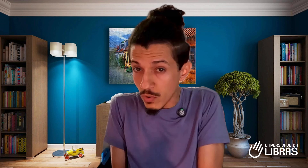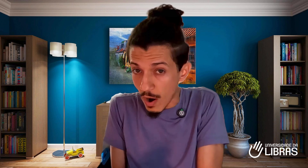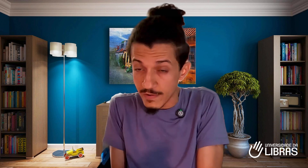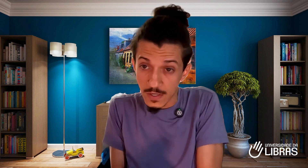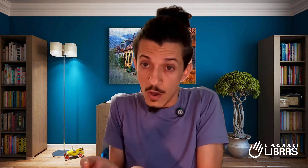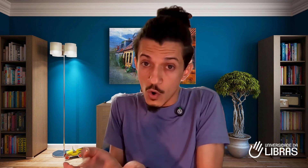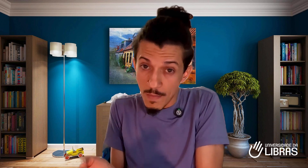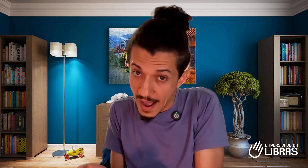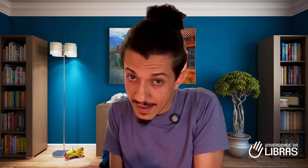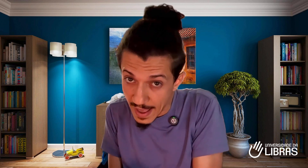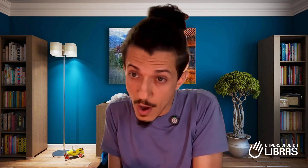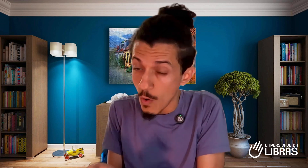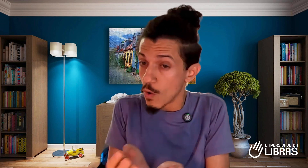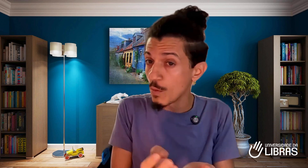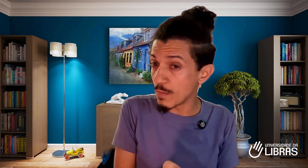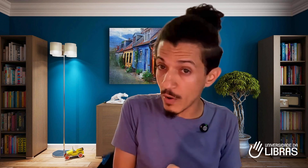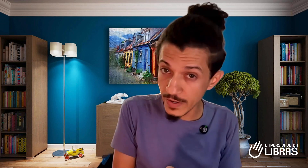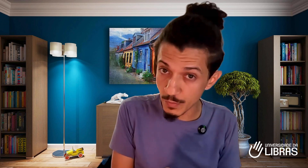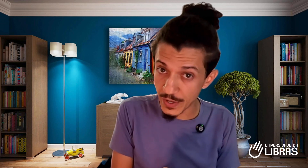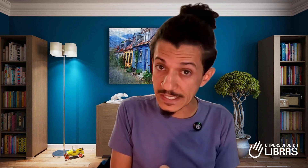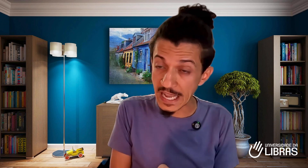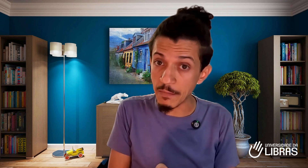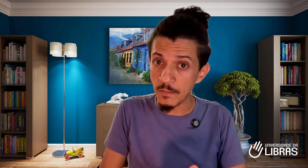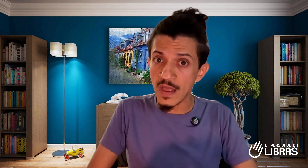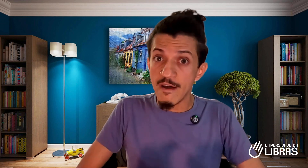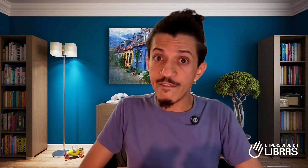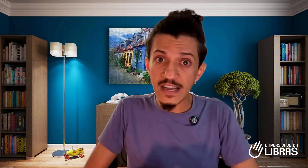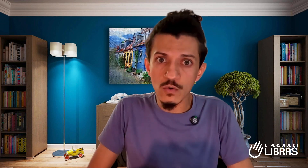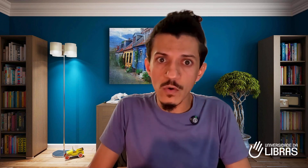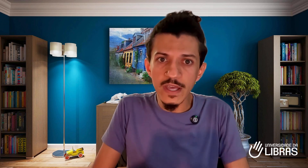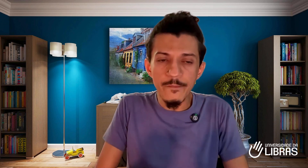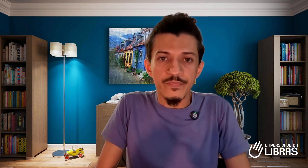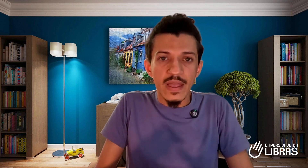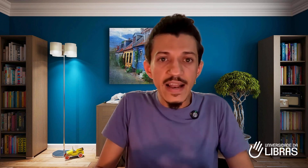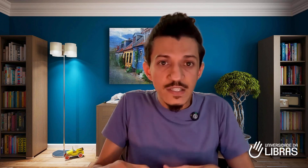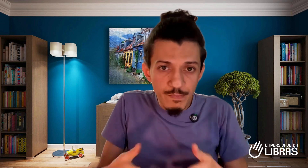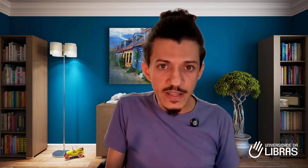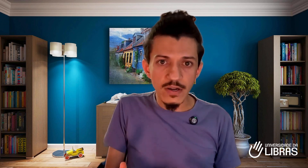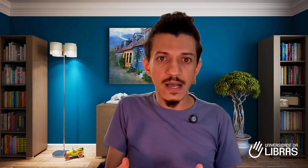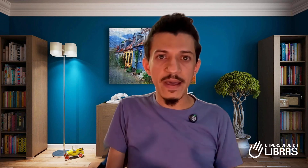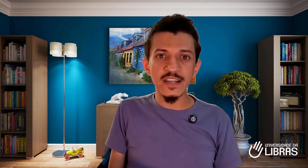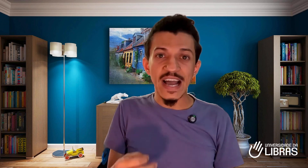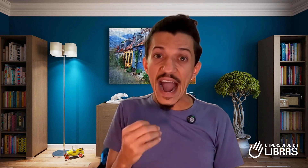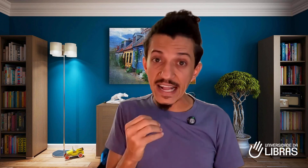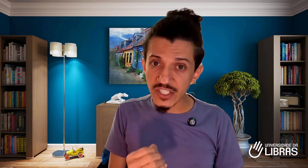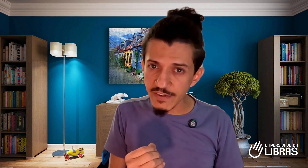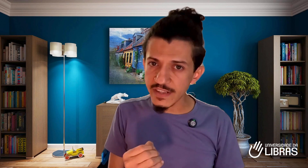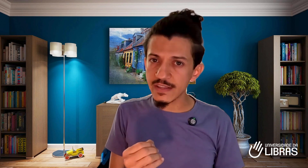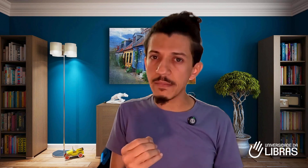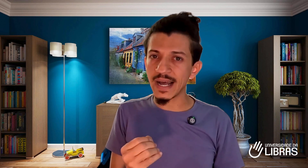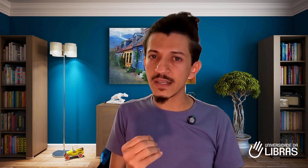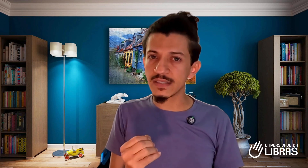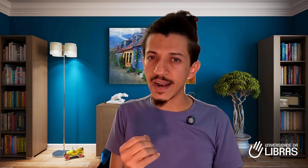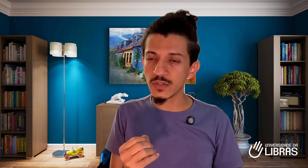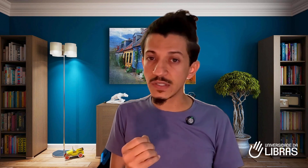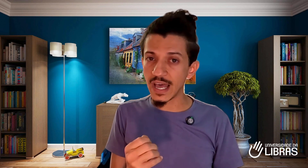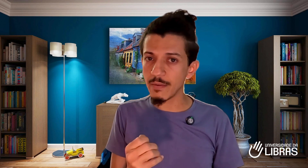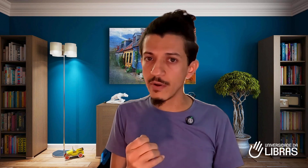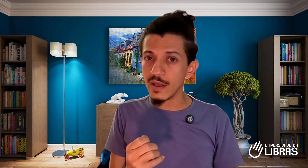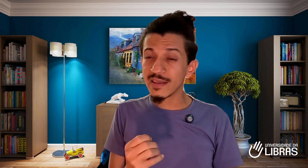novas, como a Raquel, como o Maurício, por exemplo, faz com que eles poderosamente ativem determinadas áreas do cérebro que